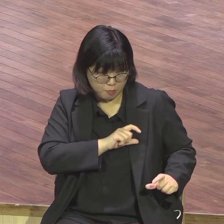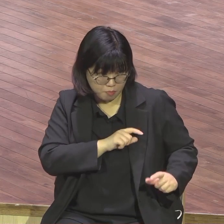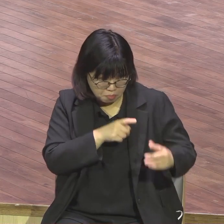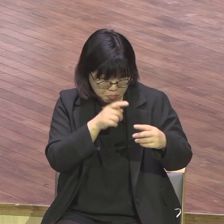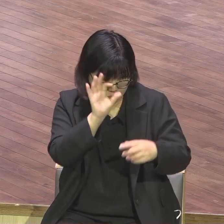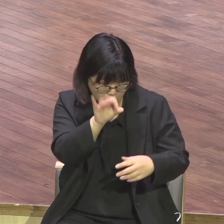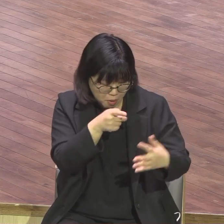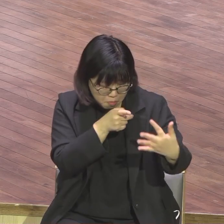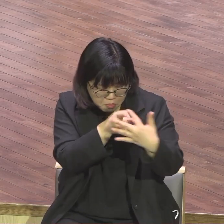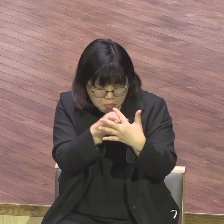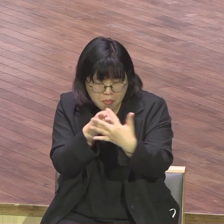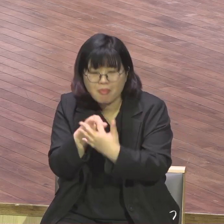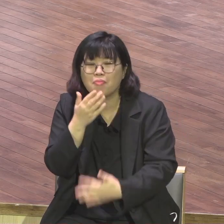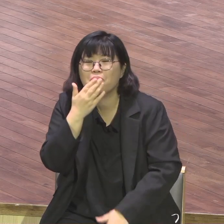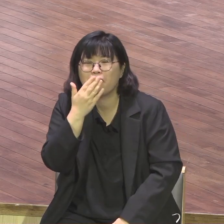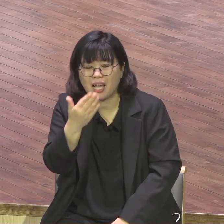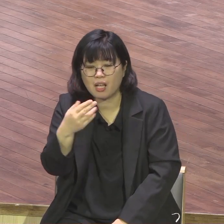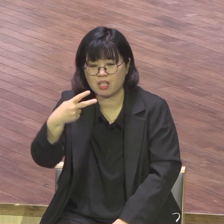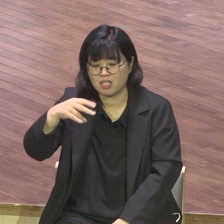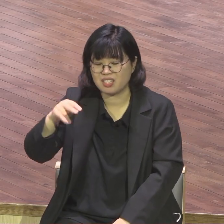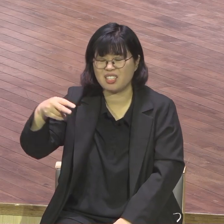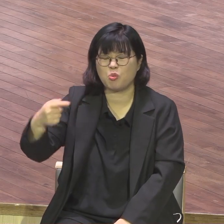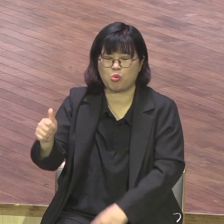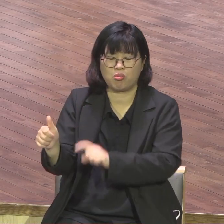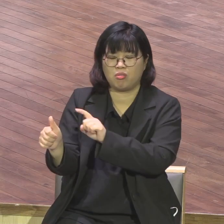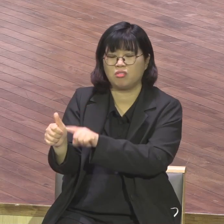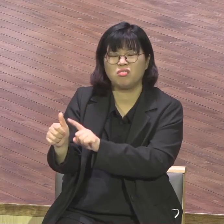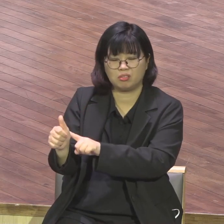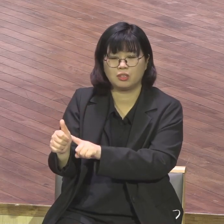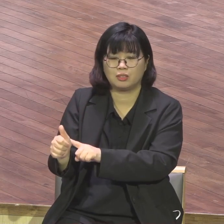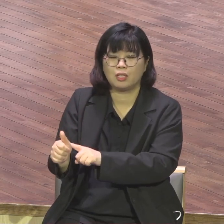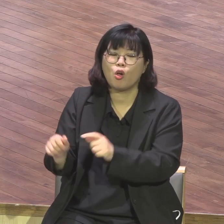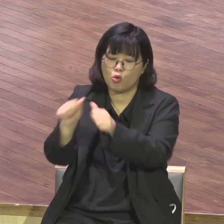운동하면서 복음의 각자 위치에서